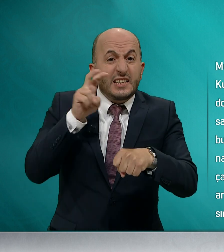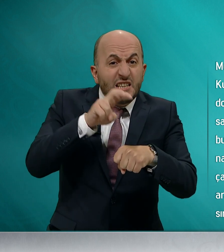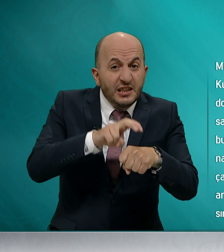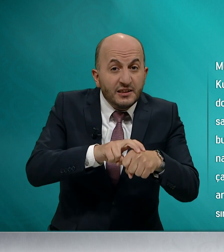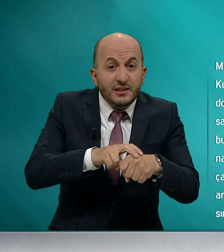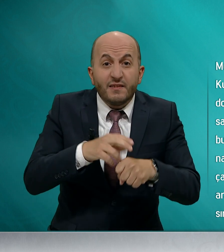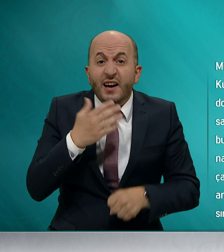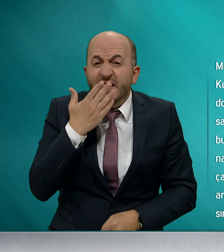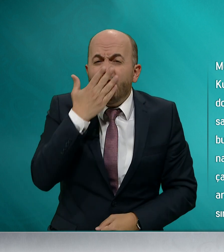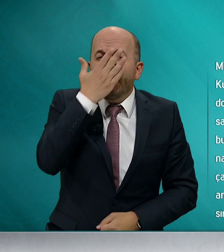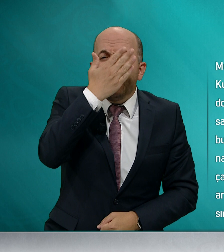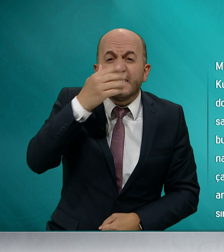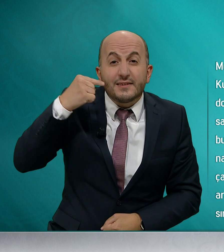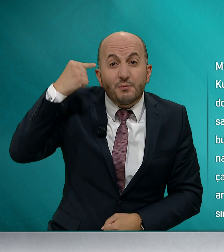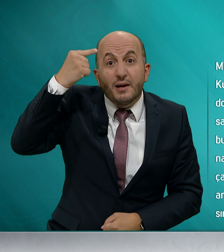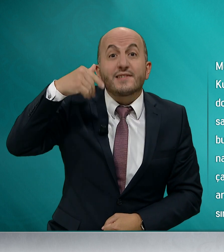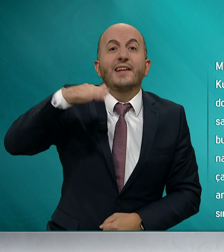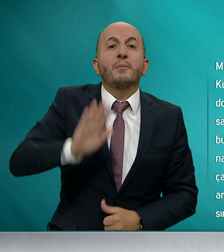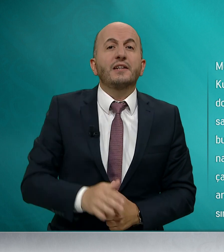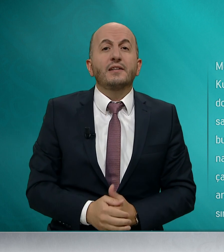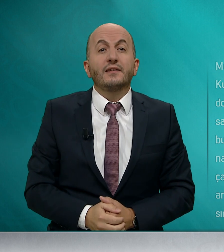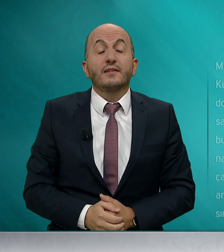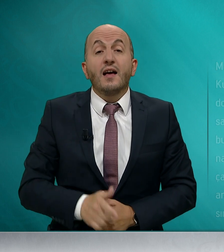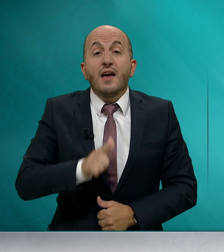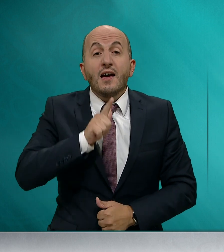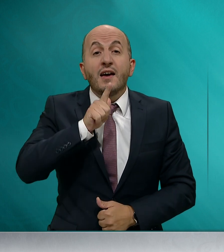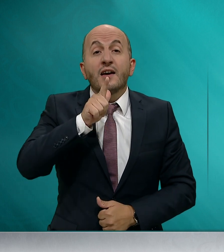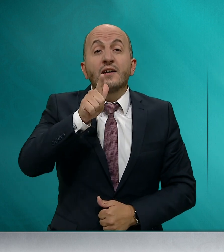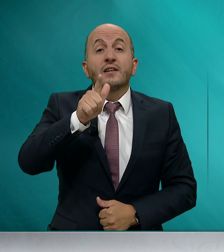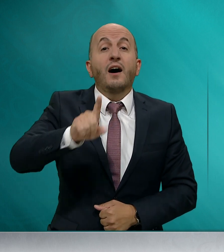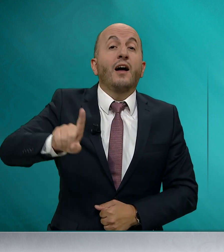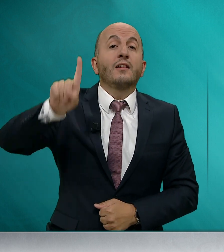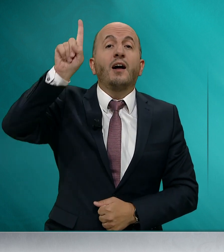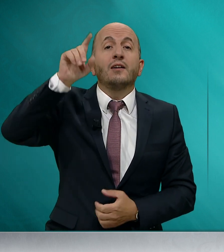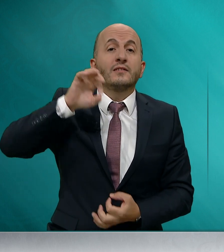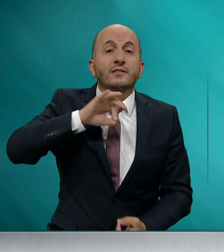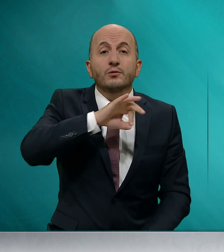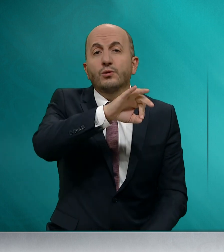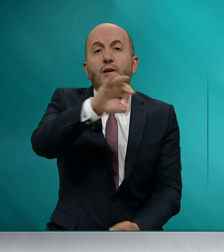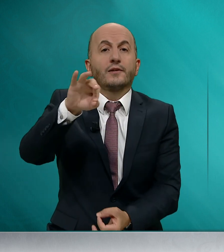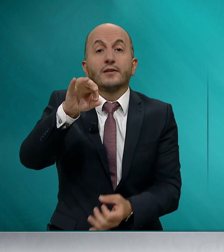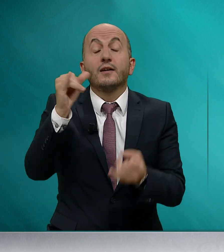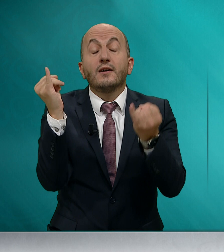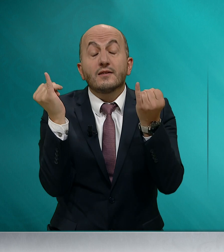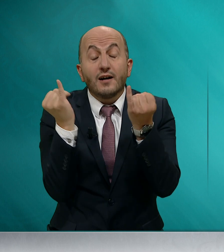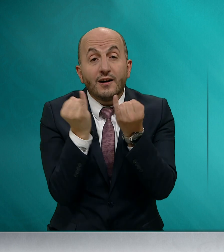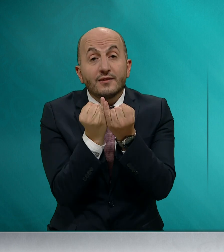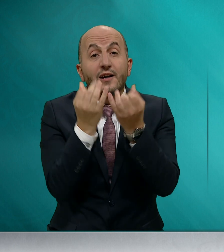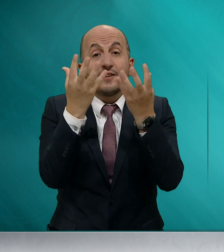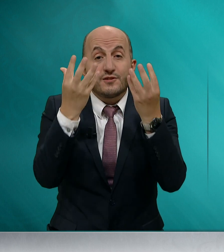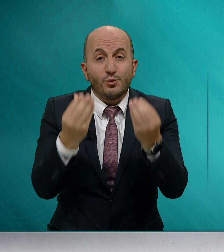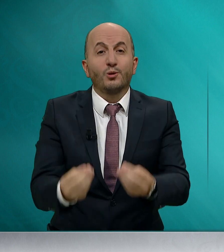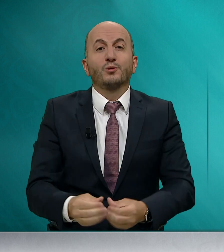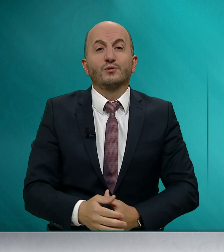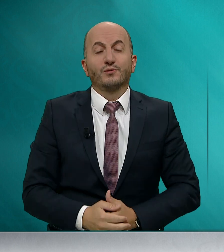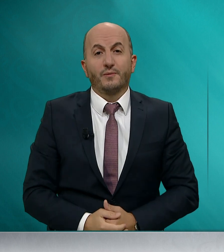Birbirinize kin ve nefret beslemeyin. Ey Allah'ın kulları,